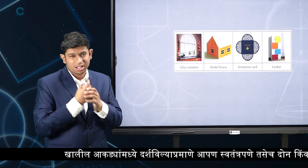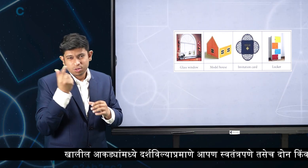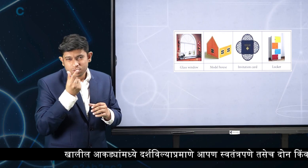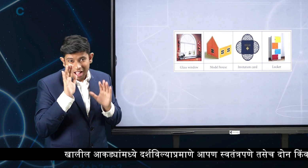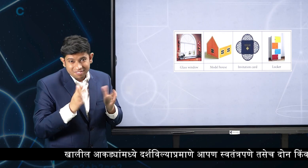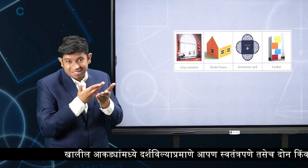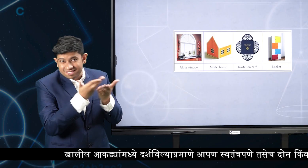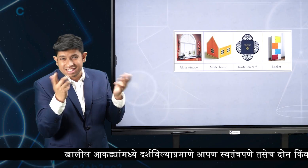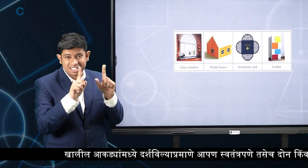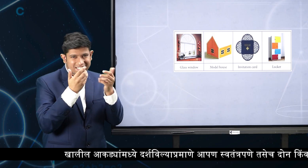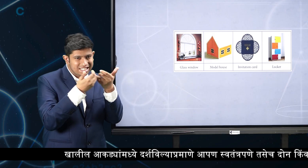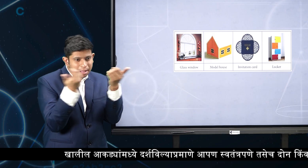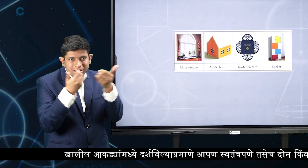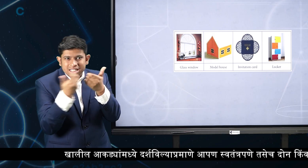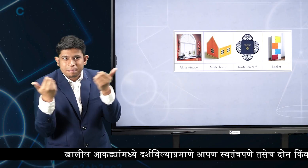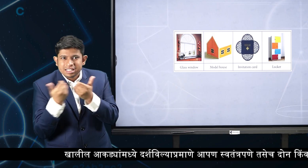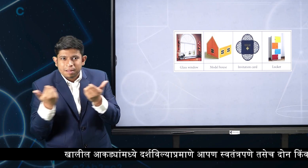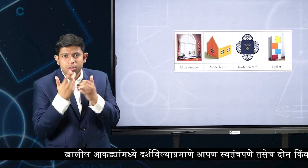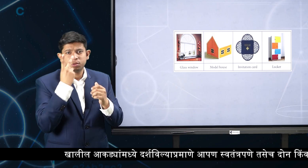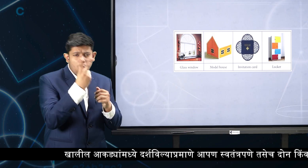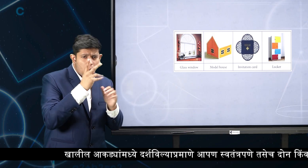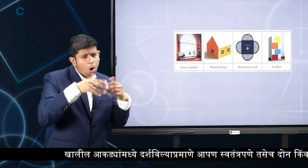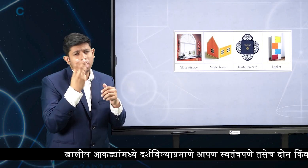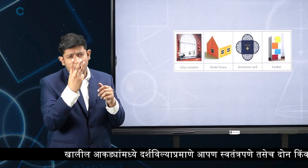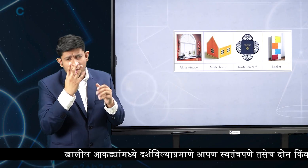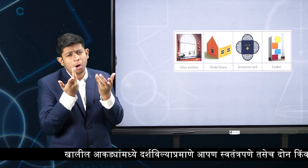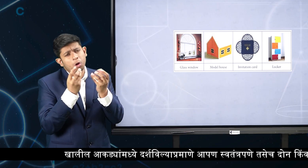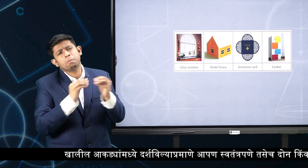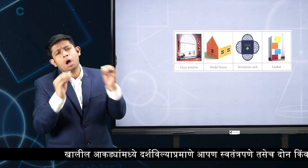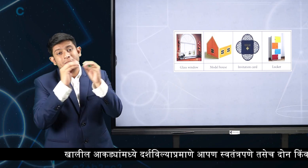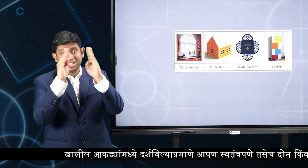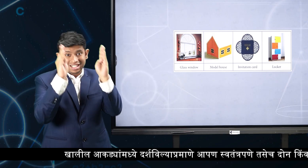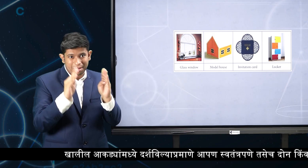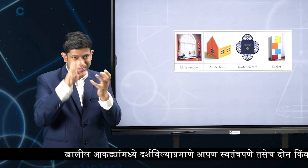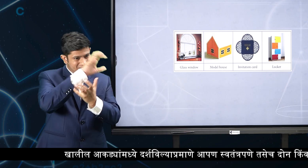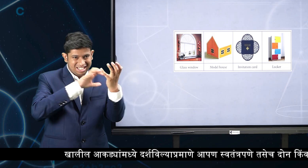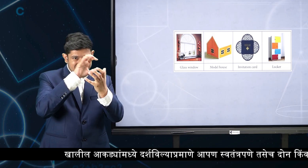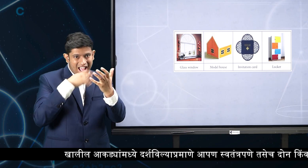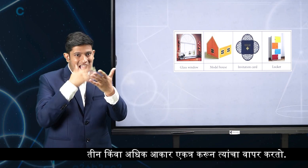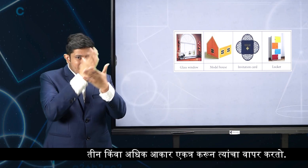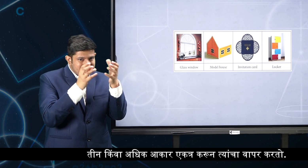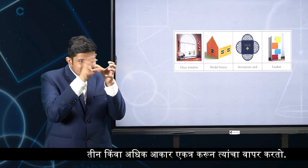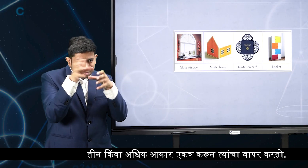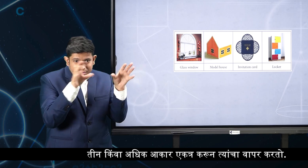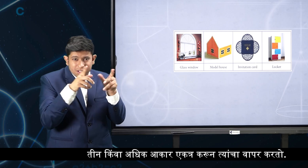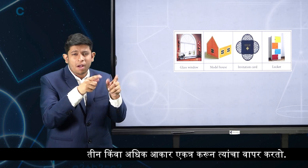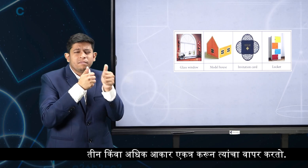खालील आकड्यांमध्ये दर्शवल्याप्रमाणे आपण स्वतंत्रपणे तसेच दोन किंवा तीन किंवा अधिक